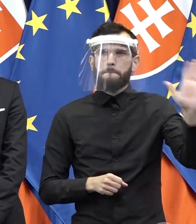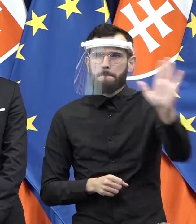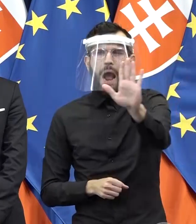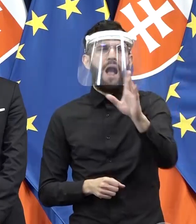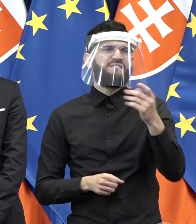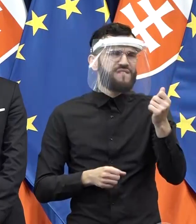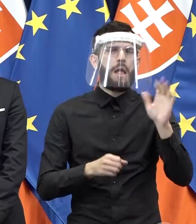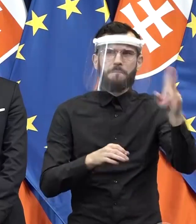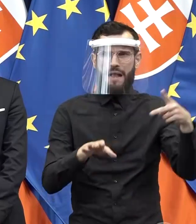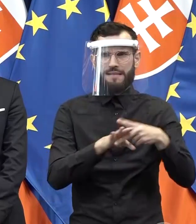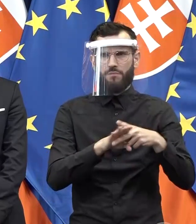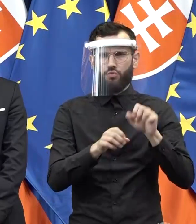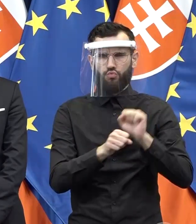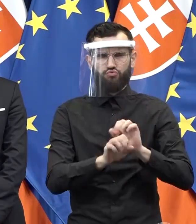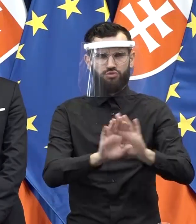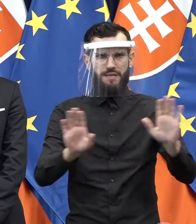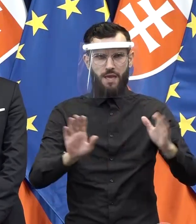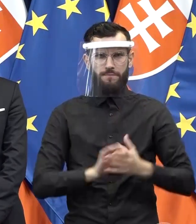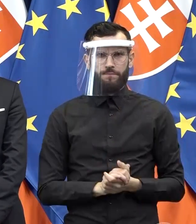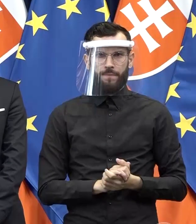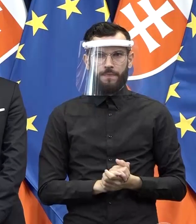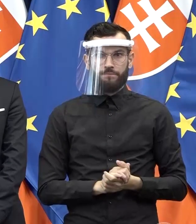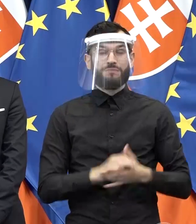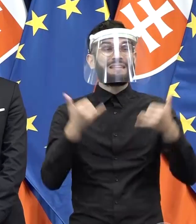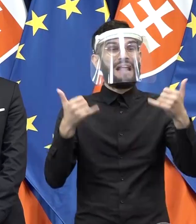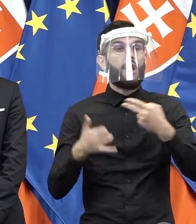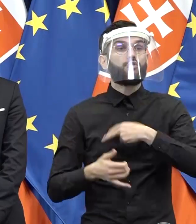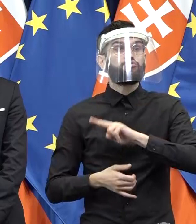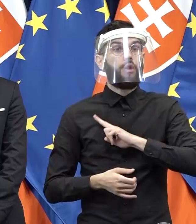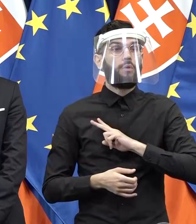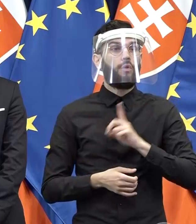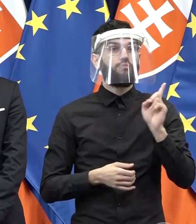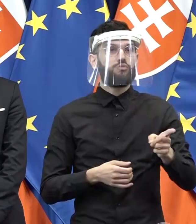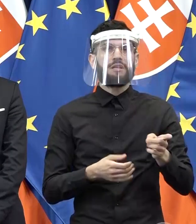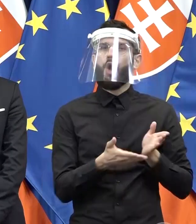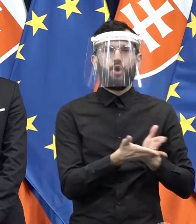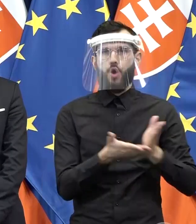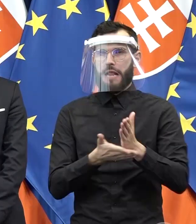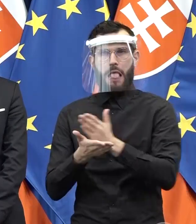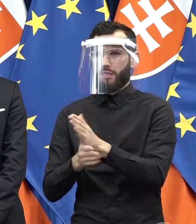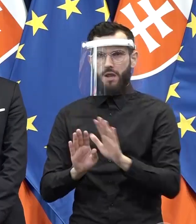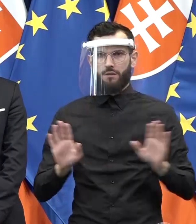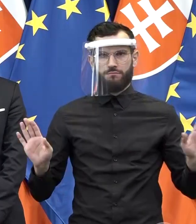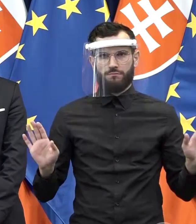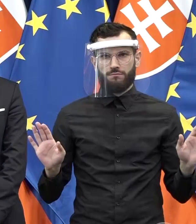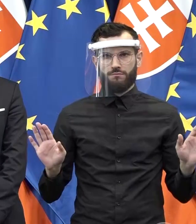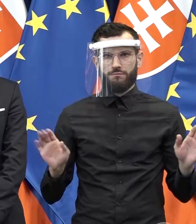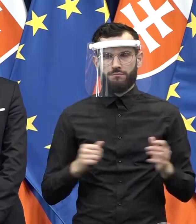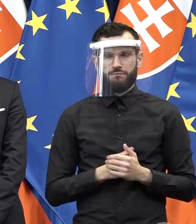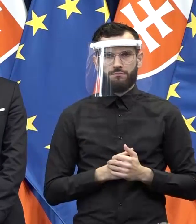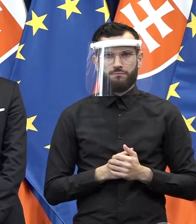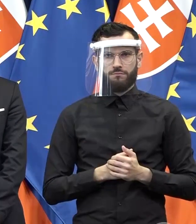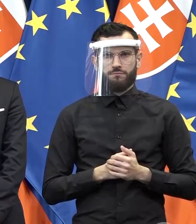prostriedkov a schopností. Teraz si zodpovednosť musíme rozložiť medzi seba. Možno viem, že